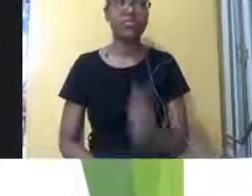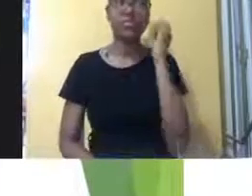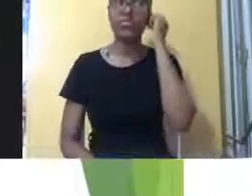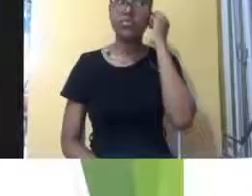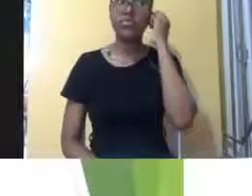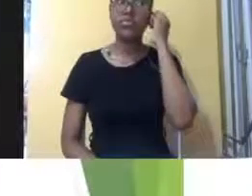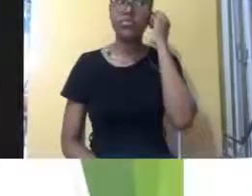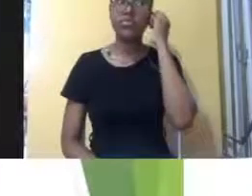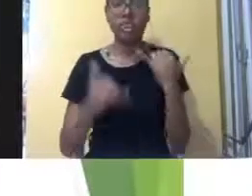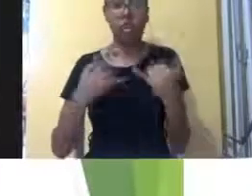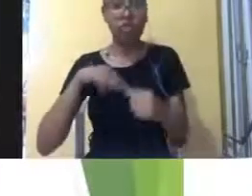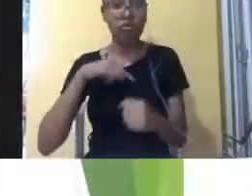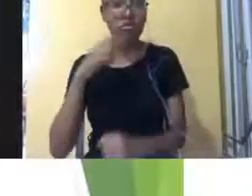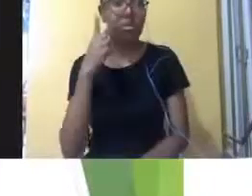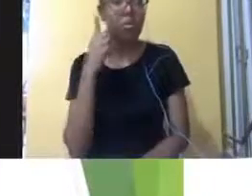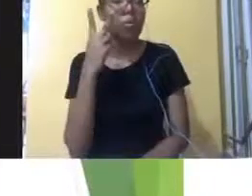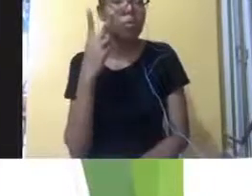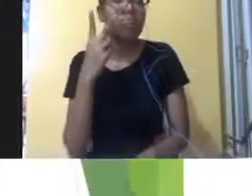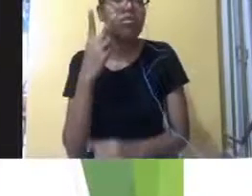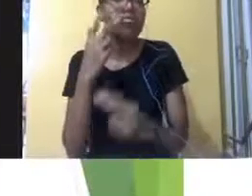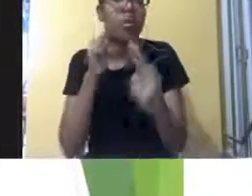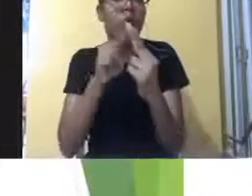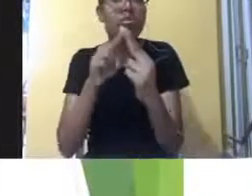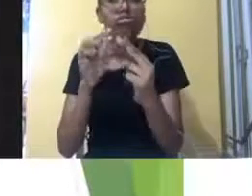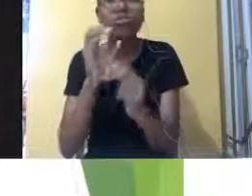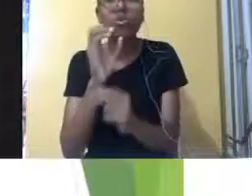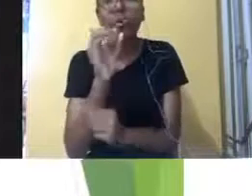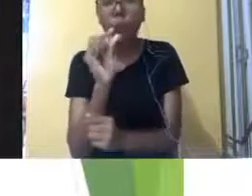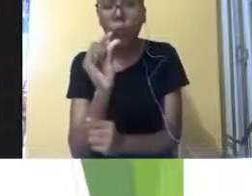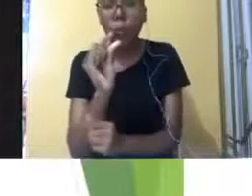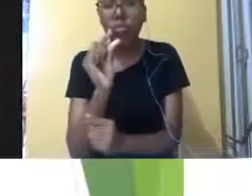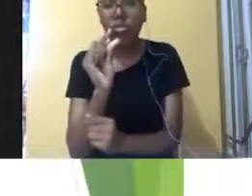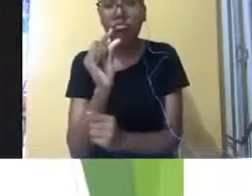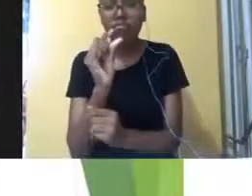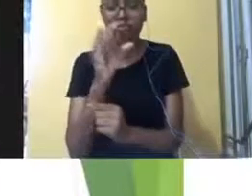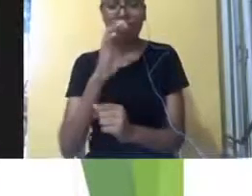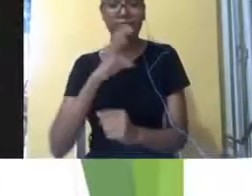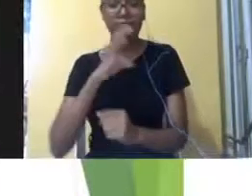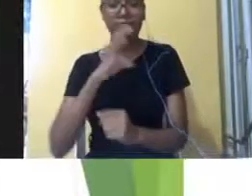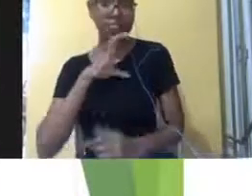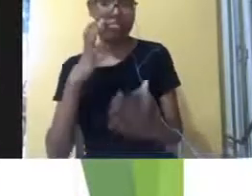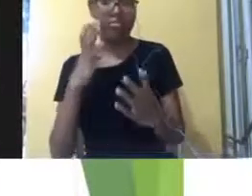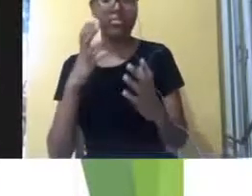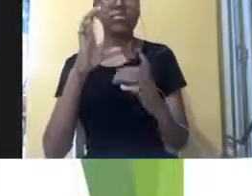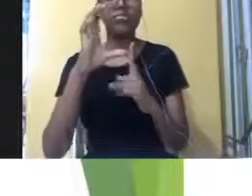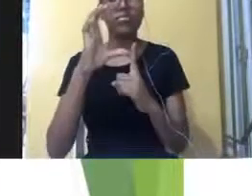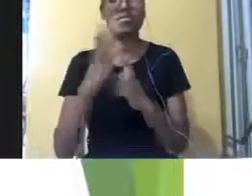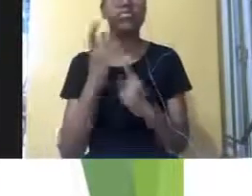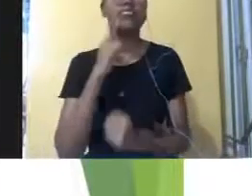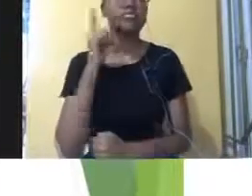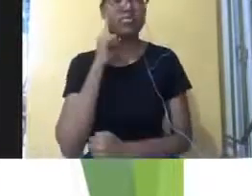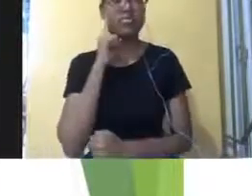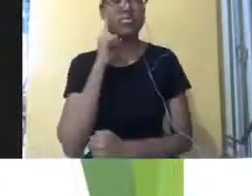Vamos a conocer un poquito de las características de la cultura sorda. Tenemos una diversidad en la cultura sorda. Dentro de la